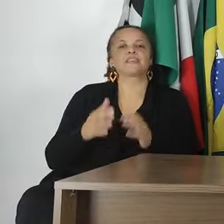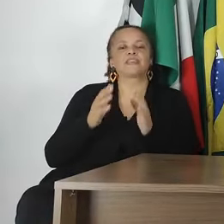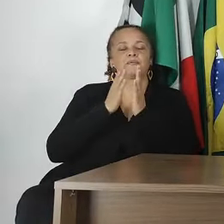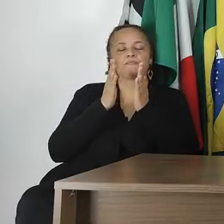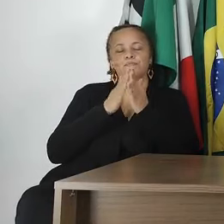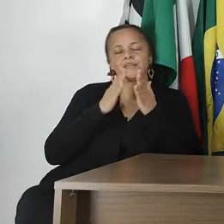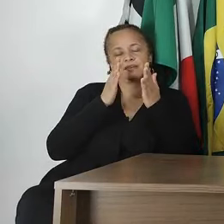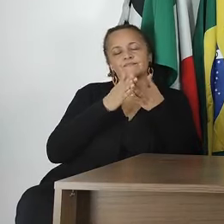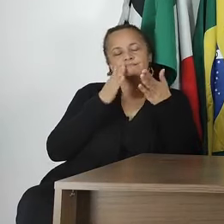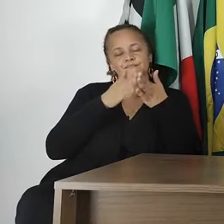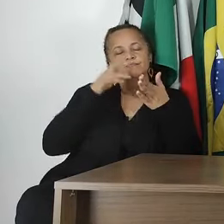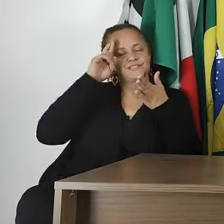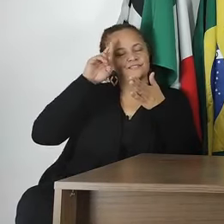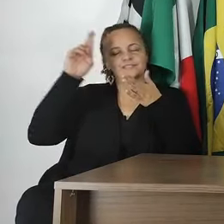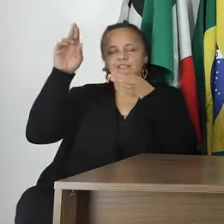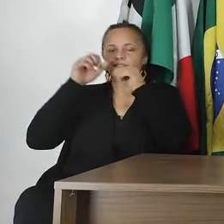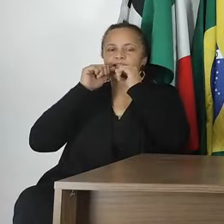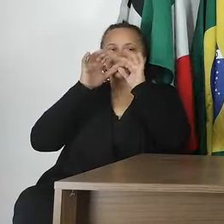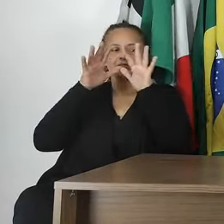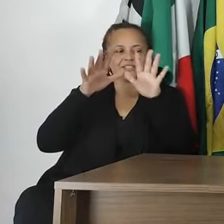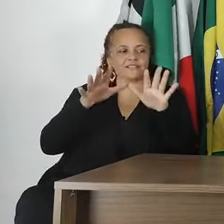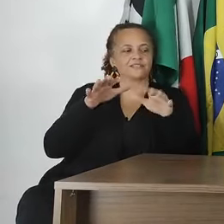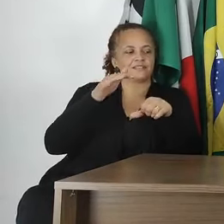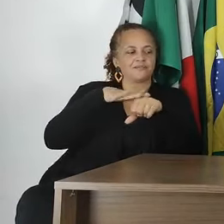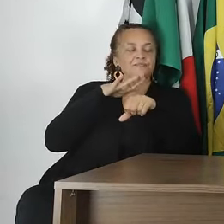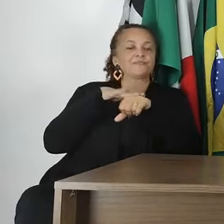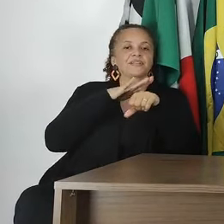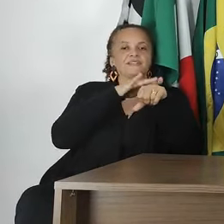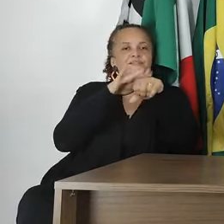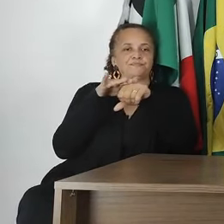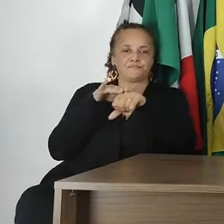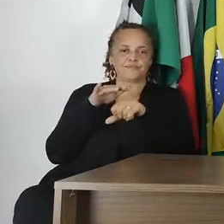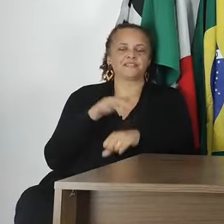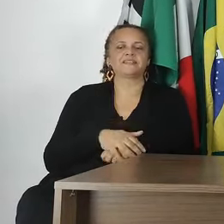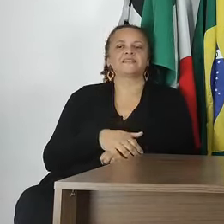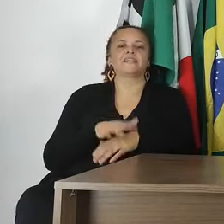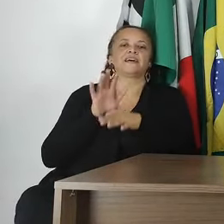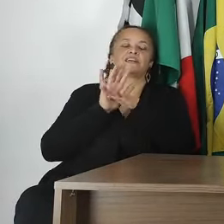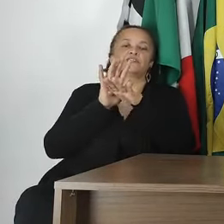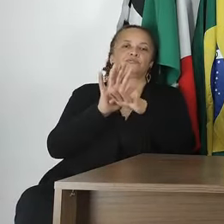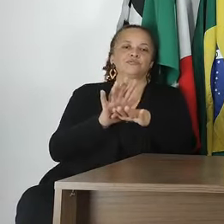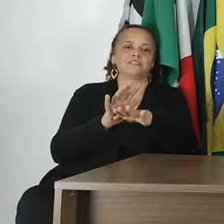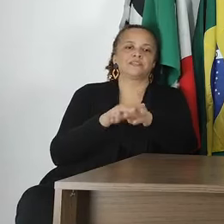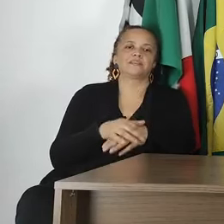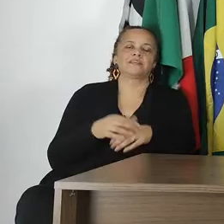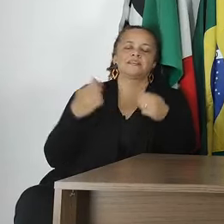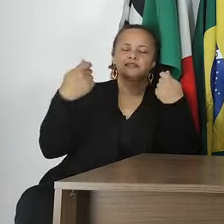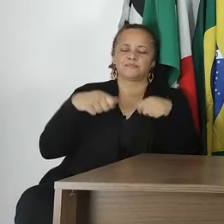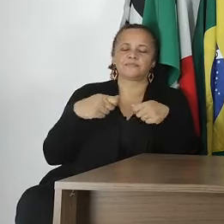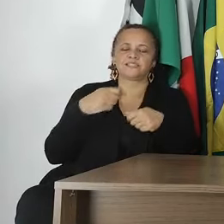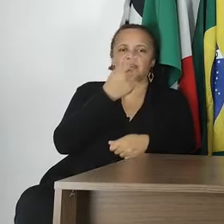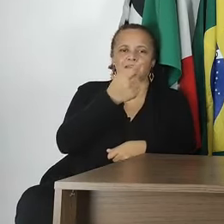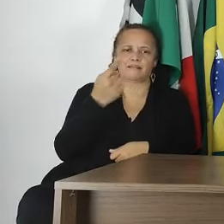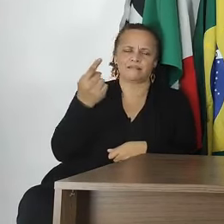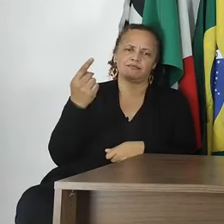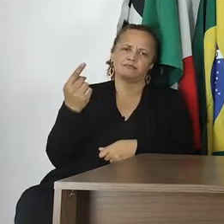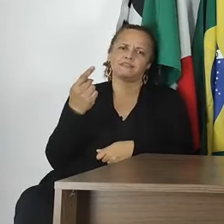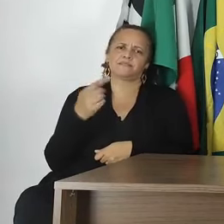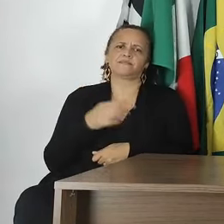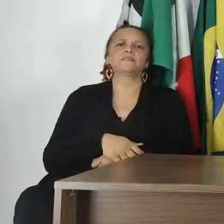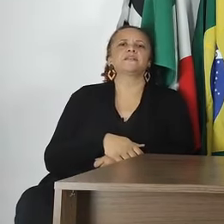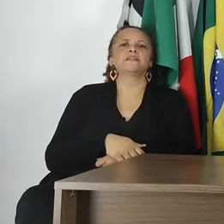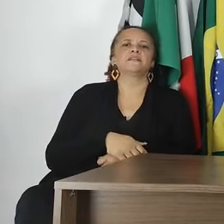que o Senhor cada vez mais venha nos ajudar e venha capacitar cada vez mais essa obra,